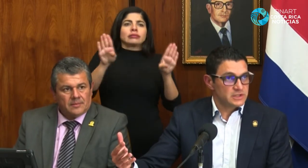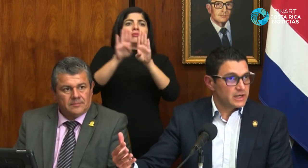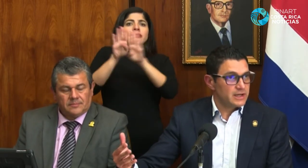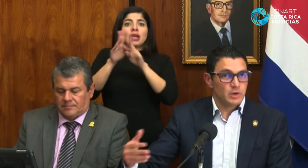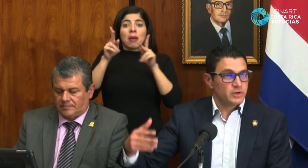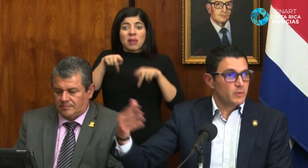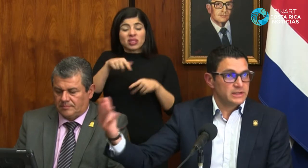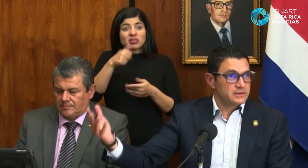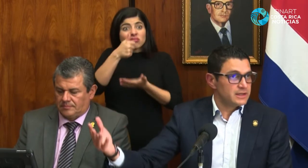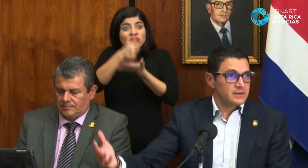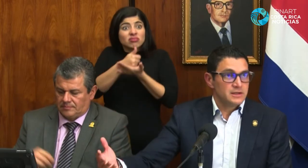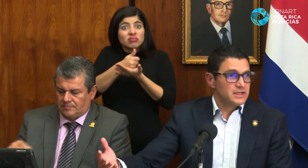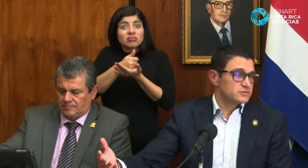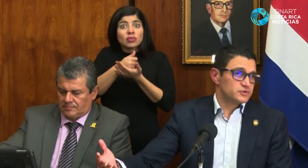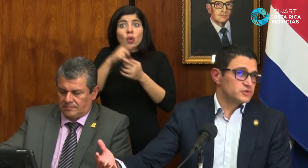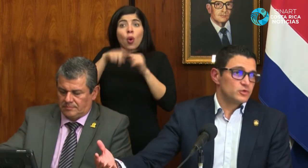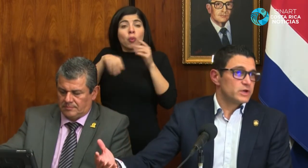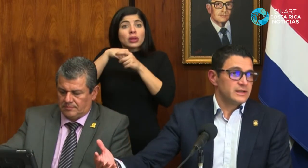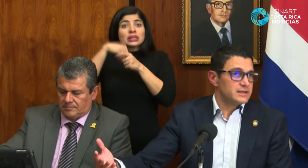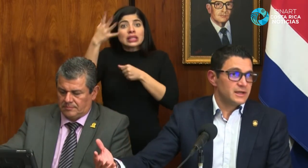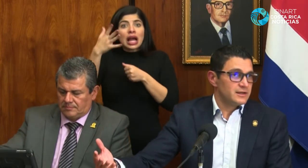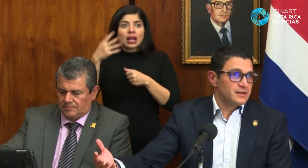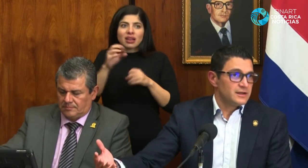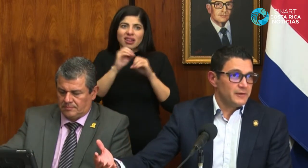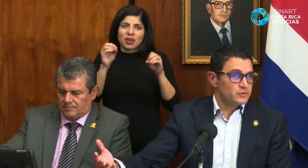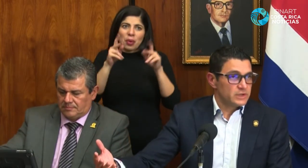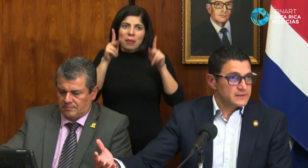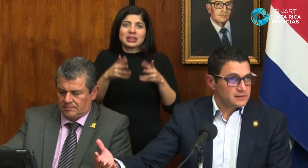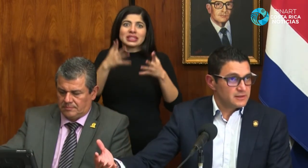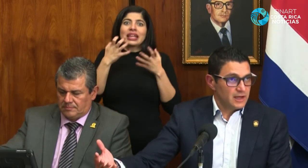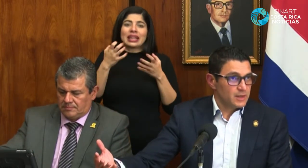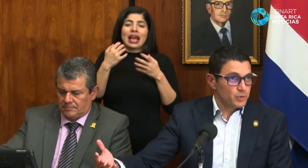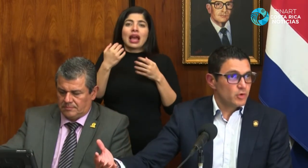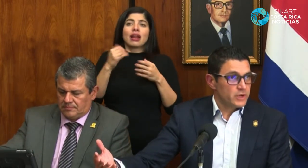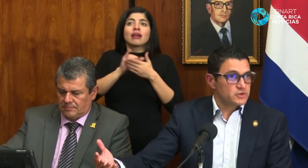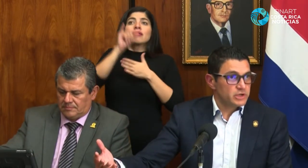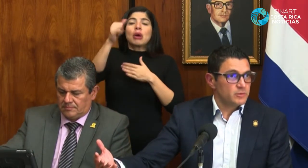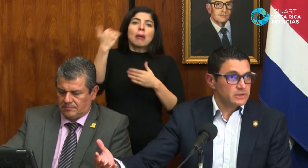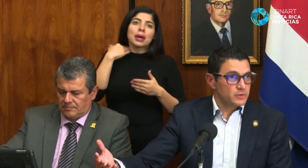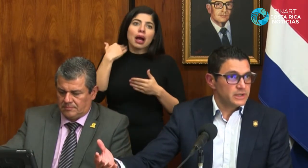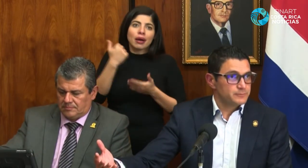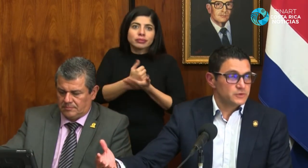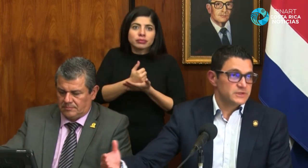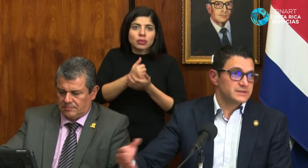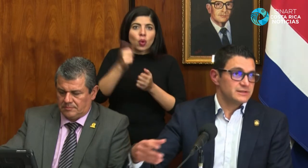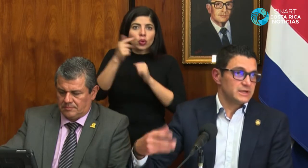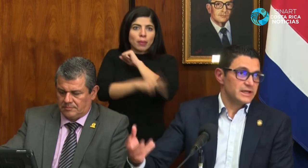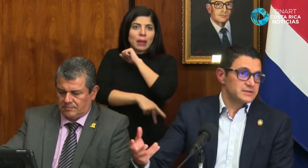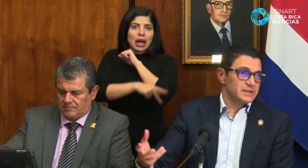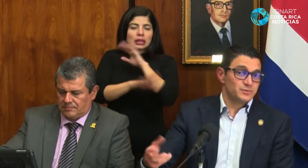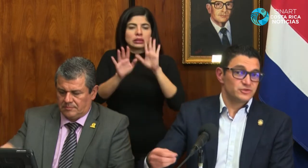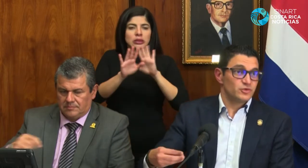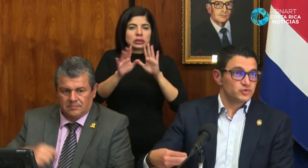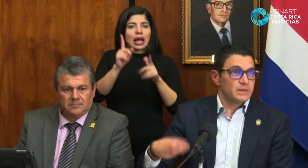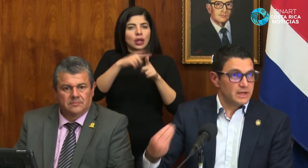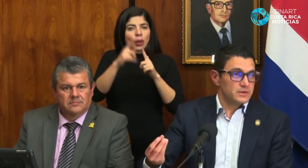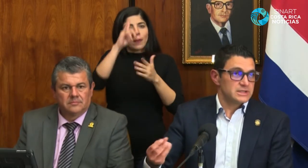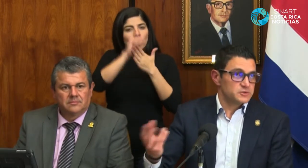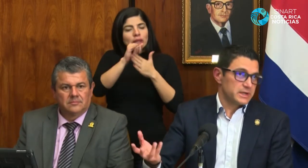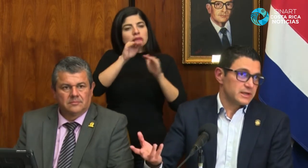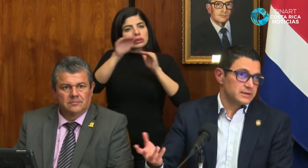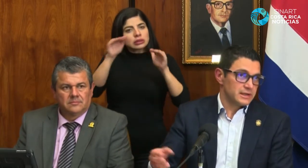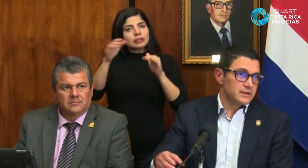o encerrada o en una cuarentena, y estoy seguro que nadie quiere aventurarse a que pueda ocurrir eso en cualquier momento, ¿verdad? Entonces, en realidad es por eso incluso un